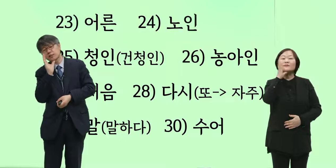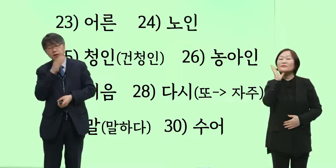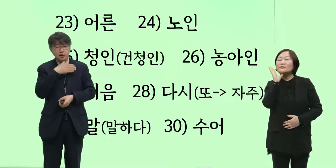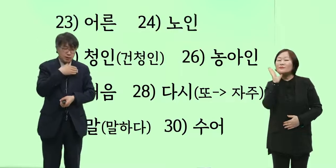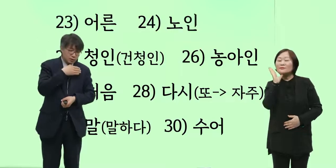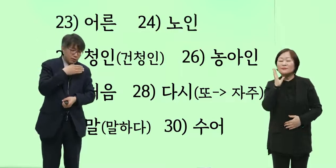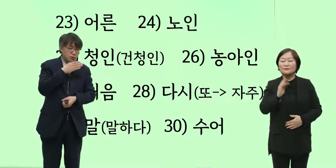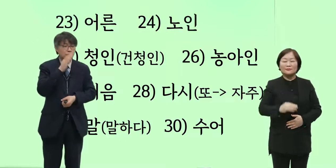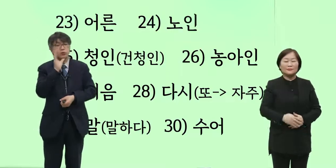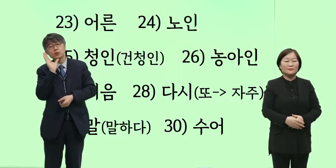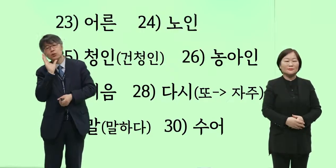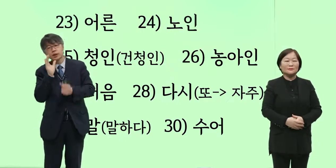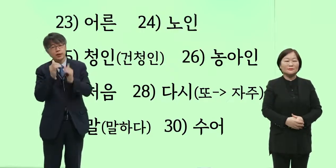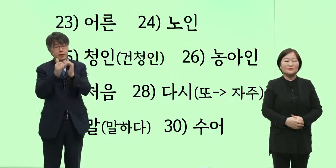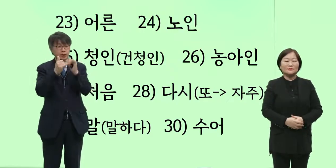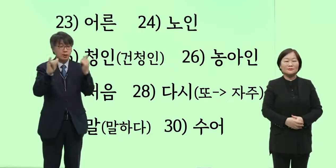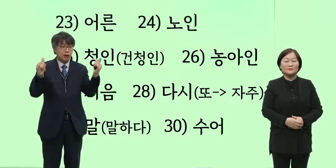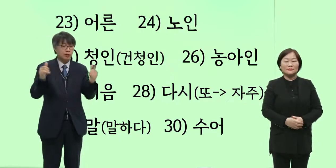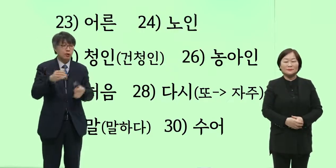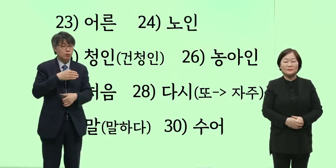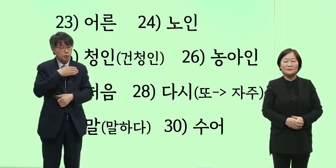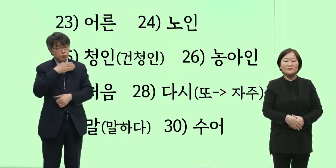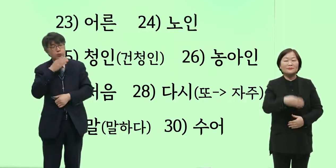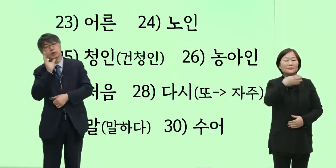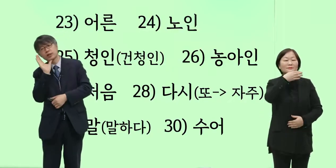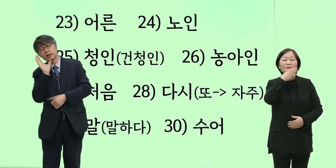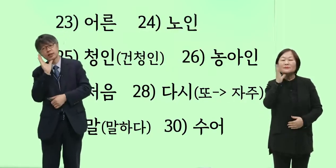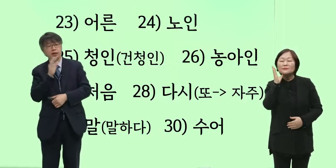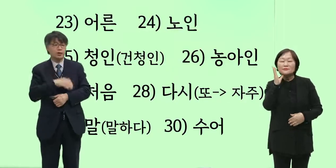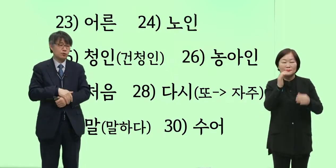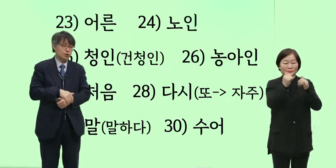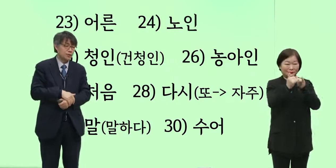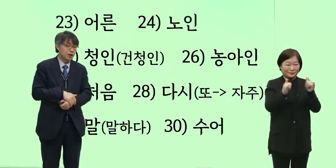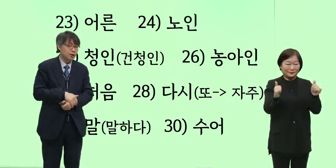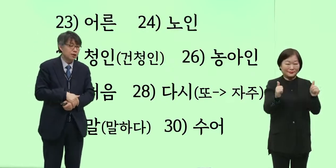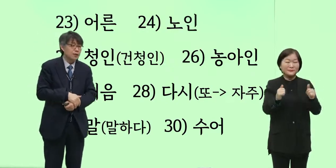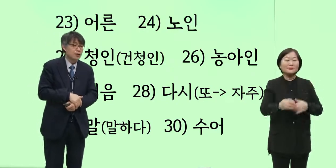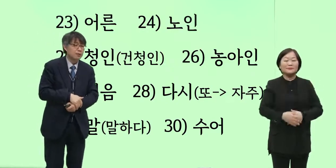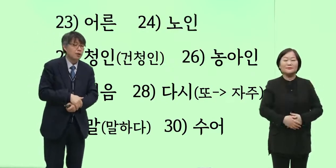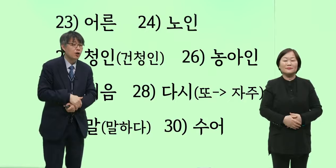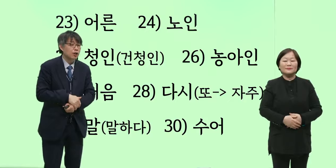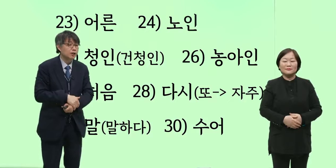겁니다. 노인 하기도 하고 노인 이렇게 할 수도 있습니다. 그 다음에 청인은